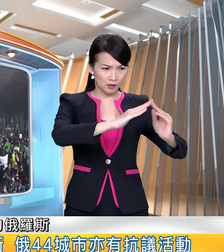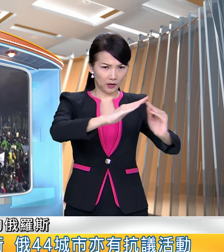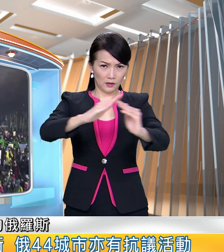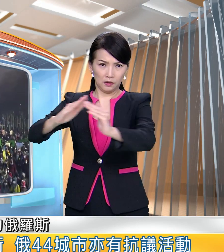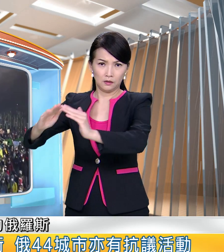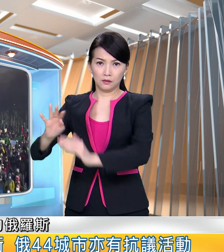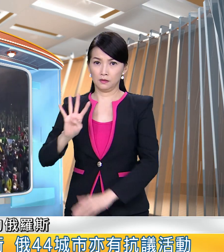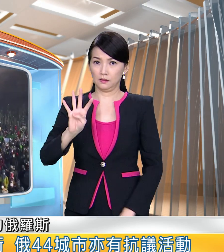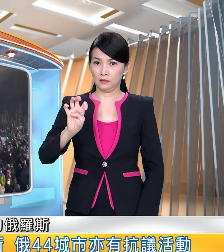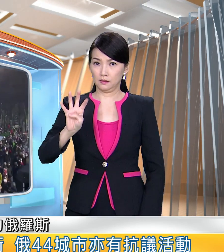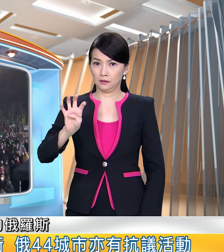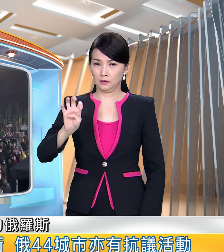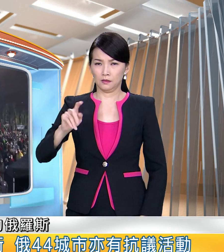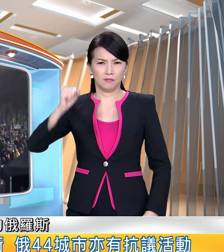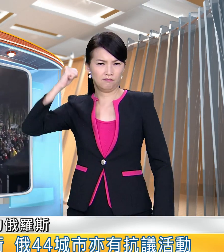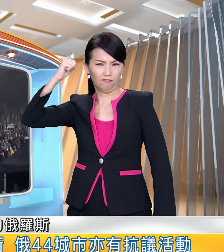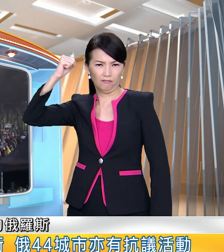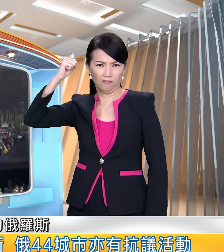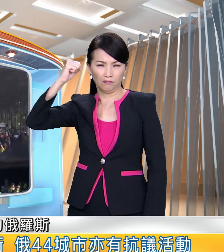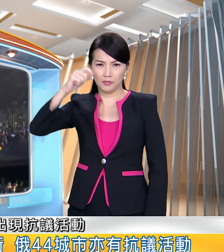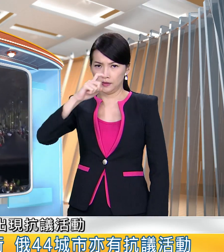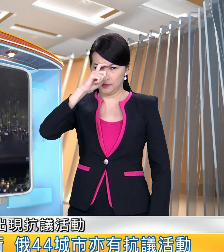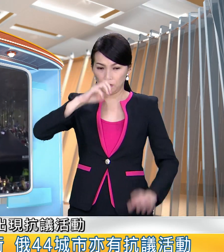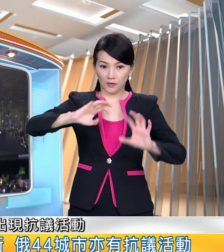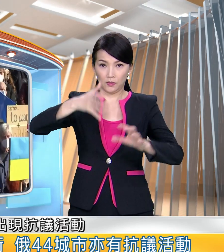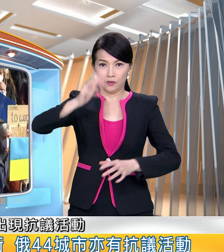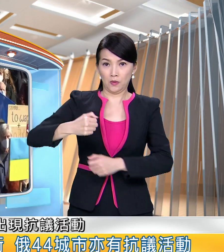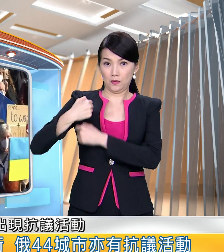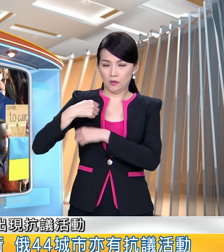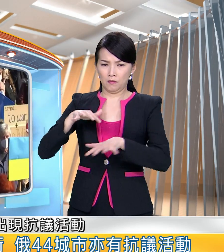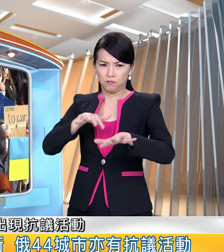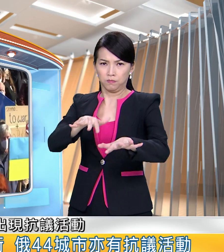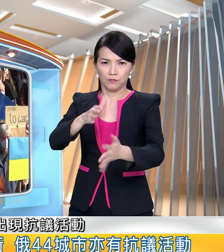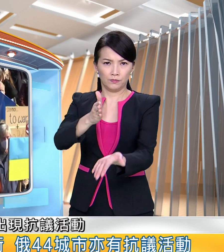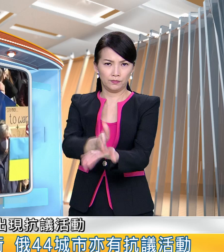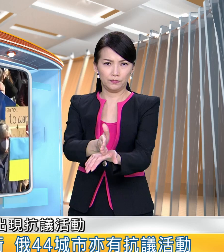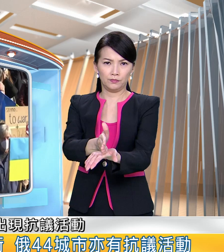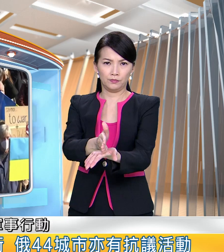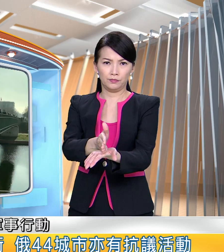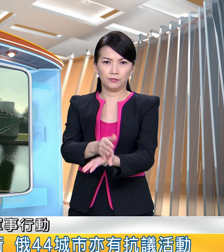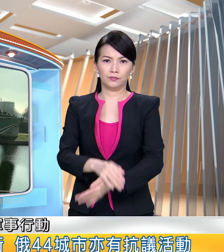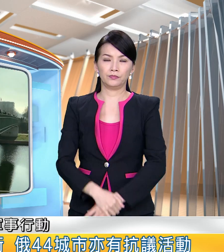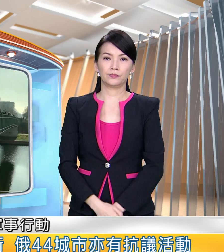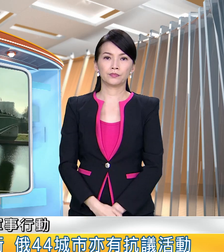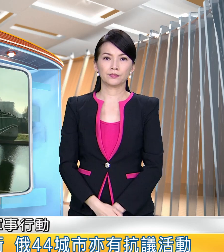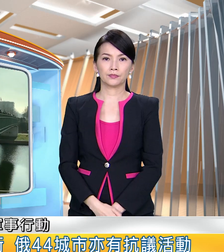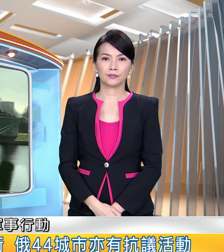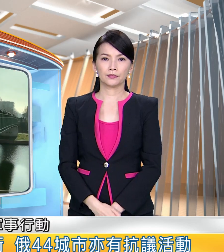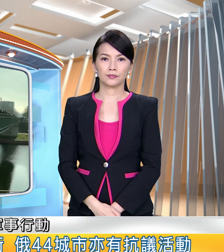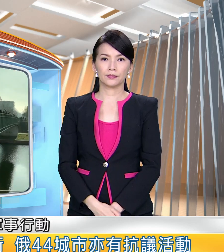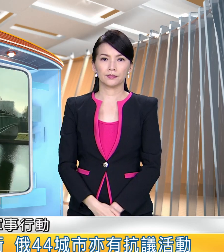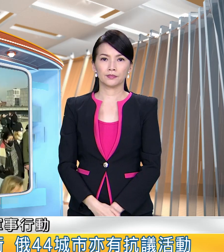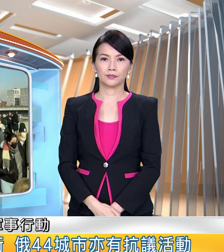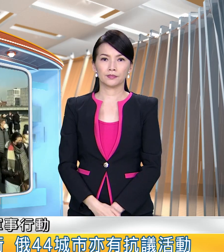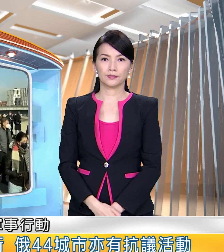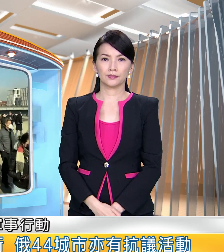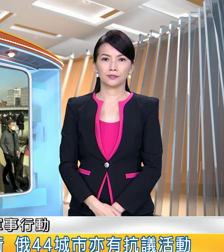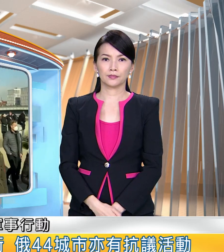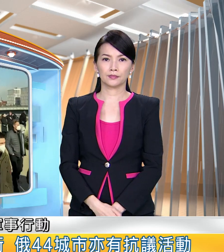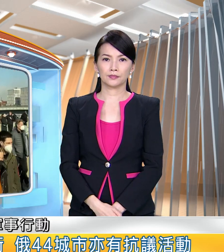起战争的俄罗斯也有44个城市出现抗议活动，要求普廷停止军事行动。